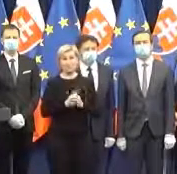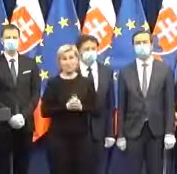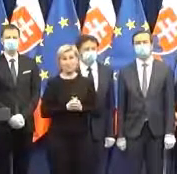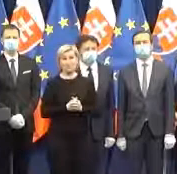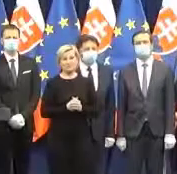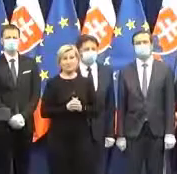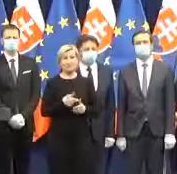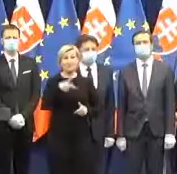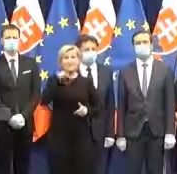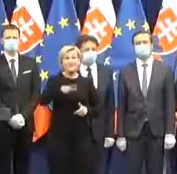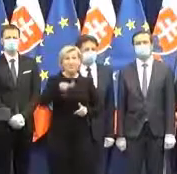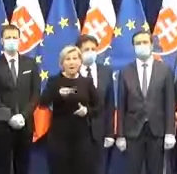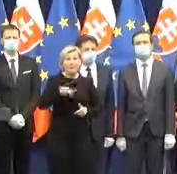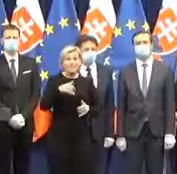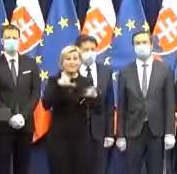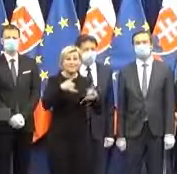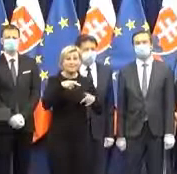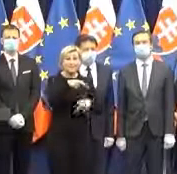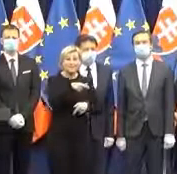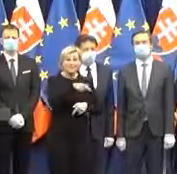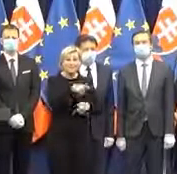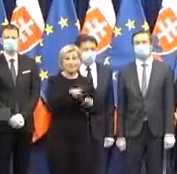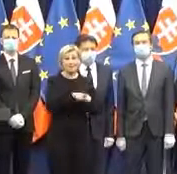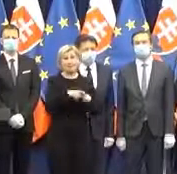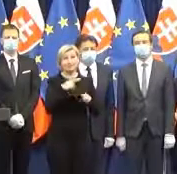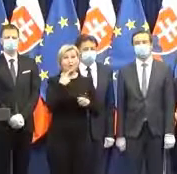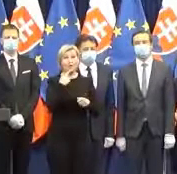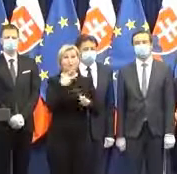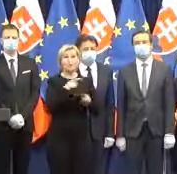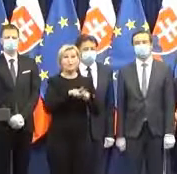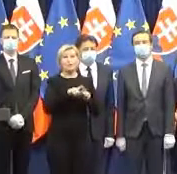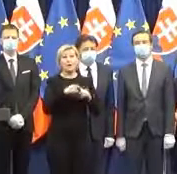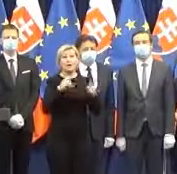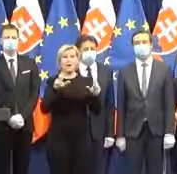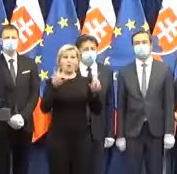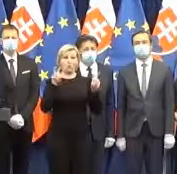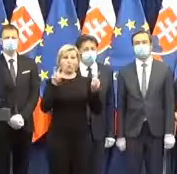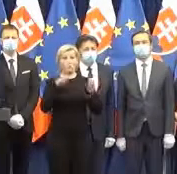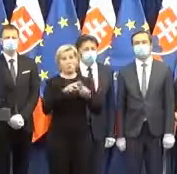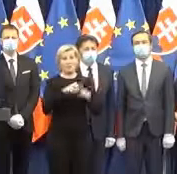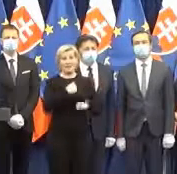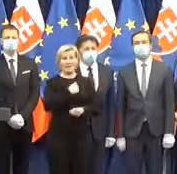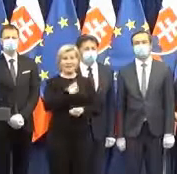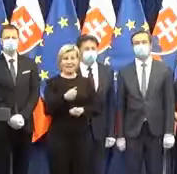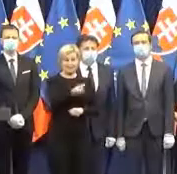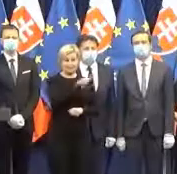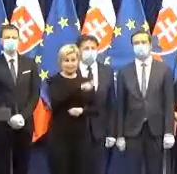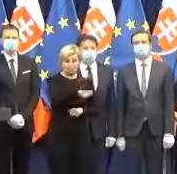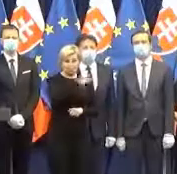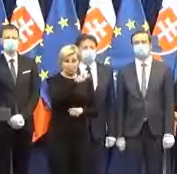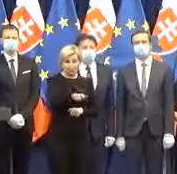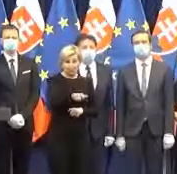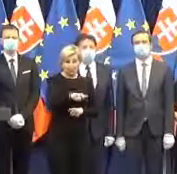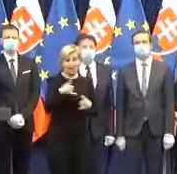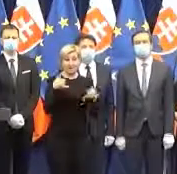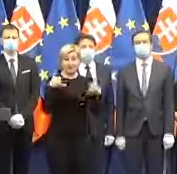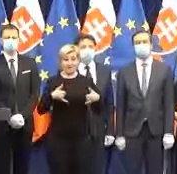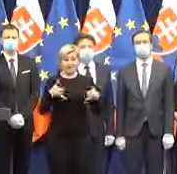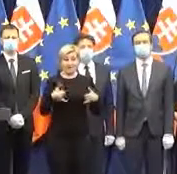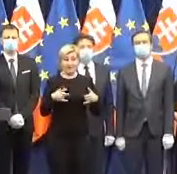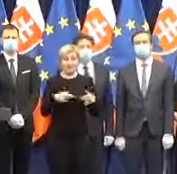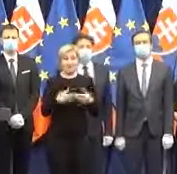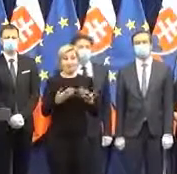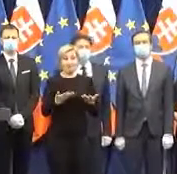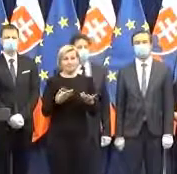mesiace títo hrdinovia dnešných dní, ako ich tu nazývame všetci, robili s vedomím,